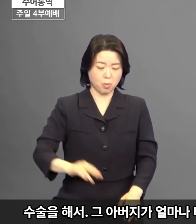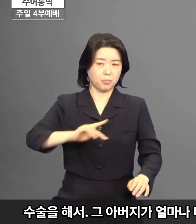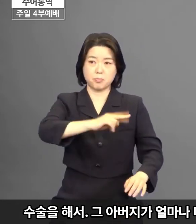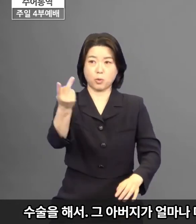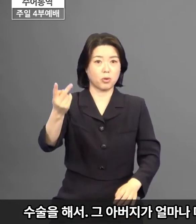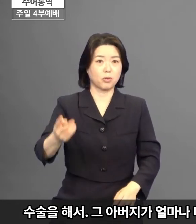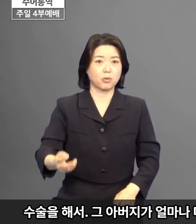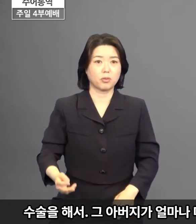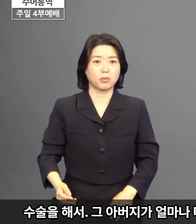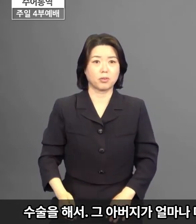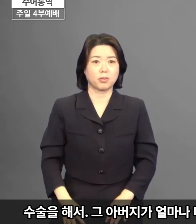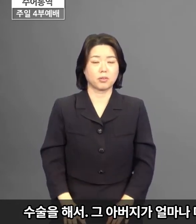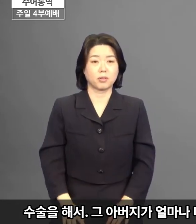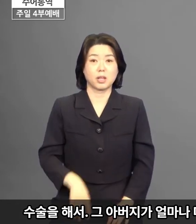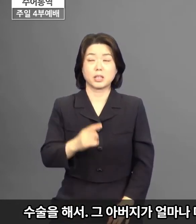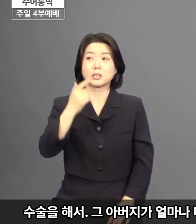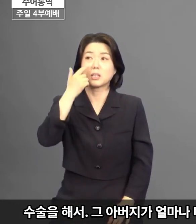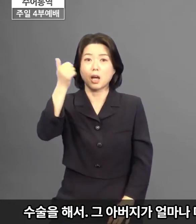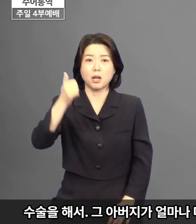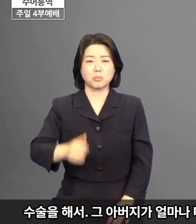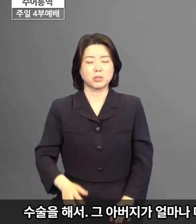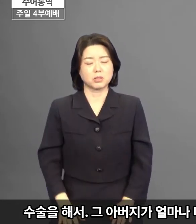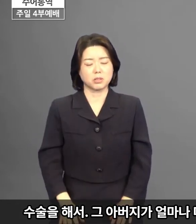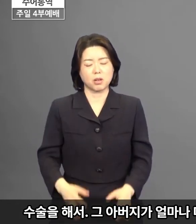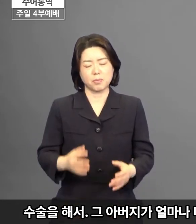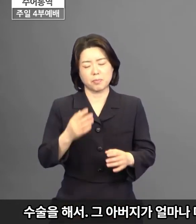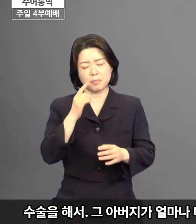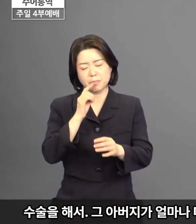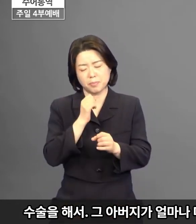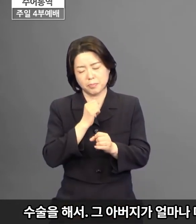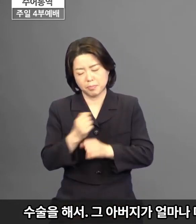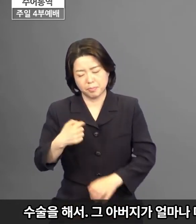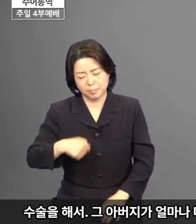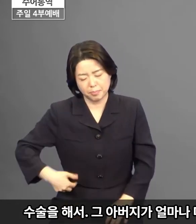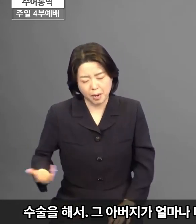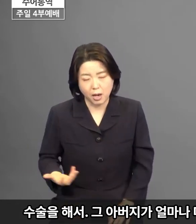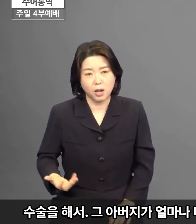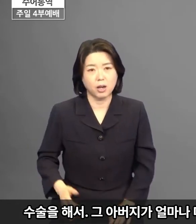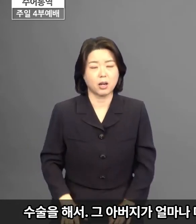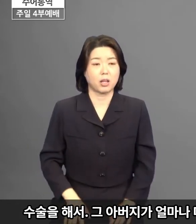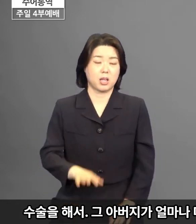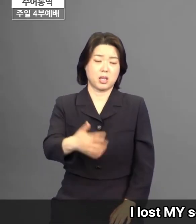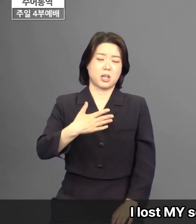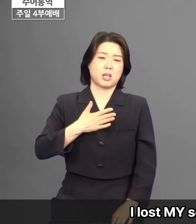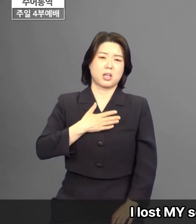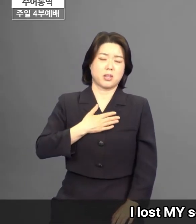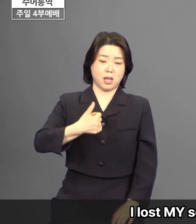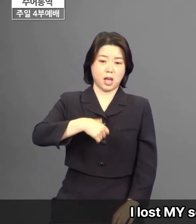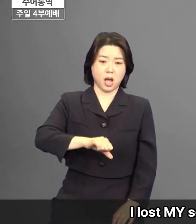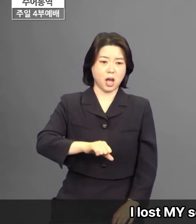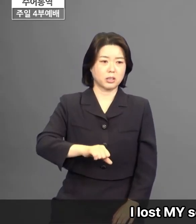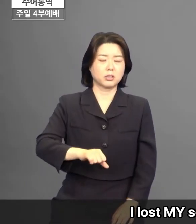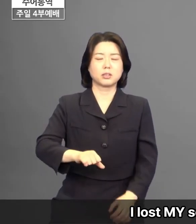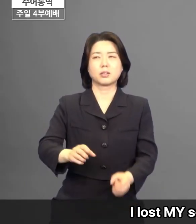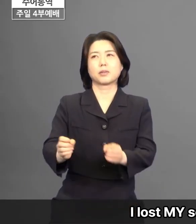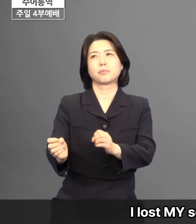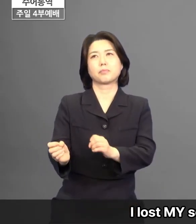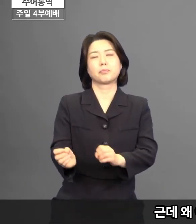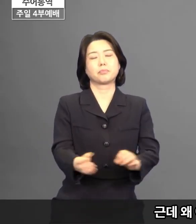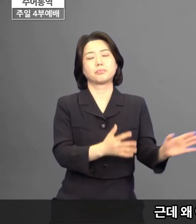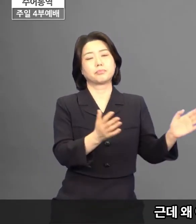수술해가지고. 그 아버지가요, 얼마나 마음이 아픈지. 저는 제 아들을 잃었습니다. I lost my son이라고